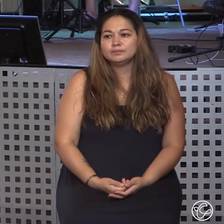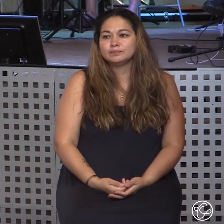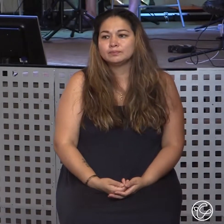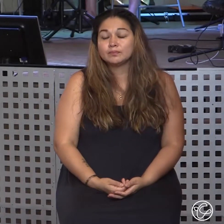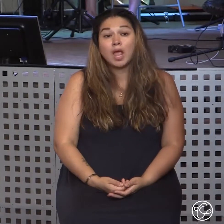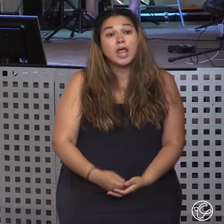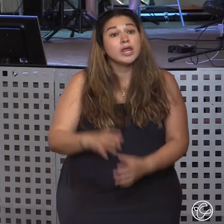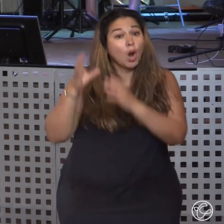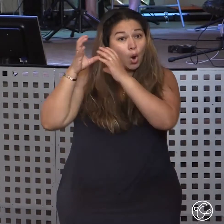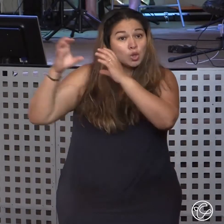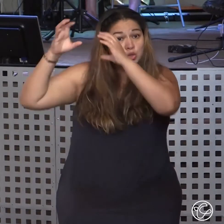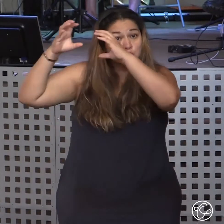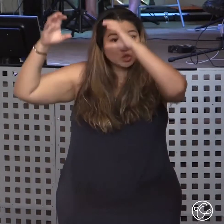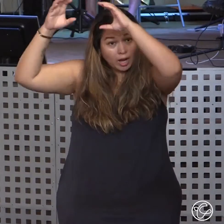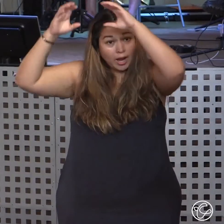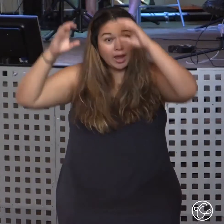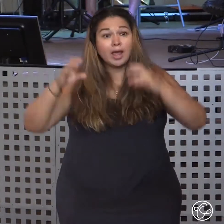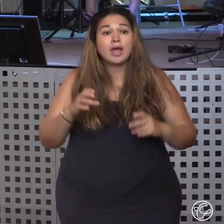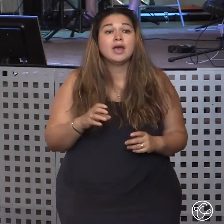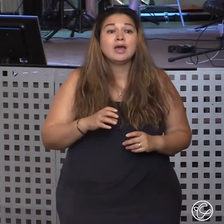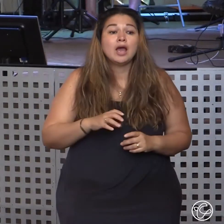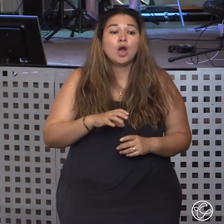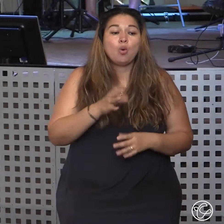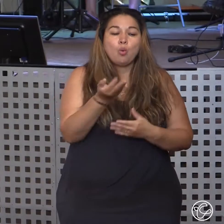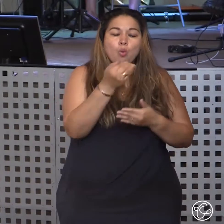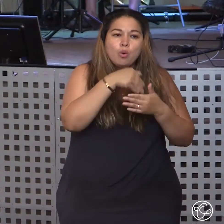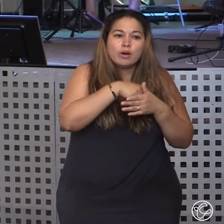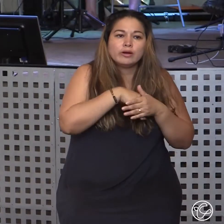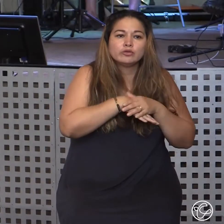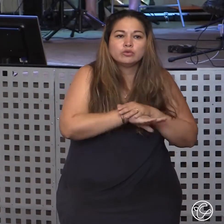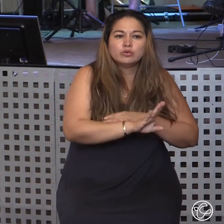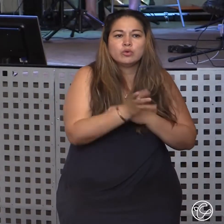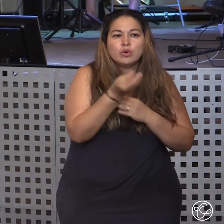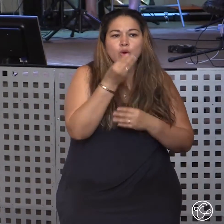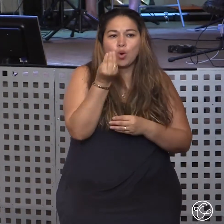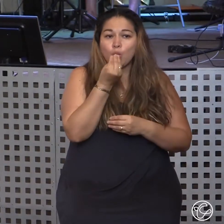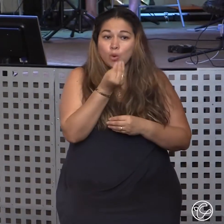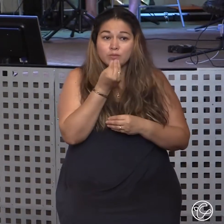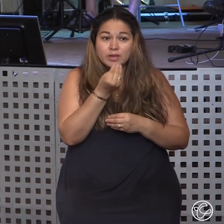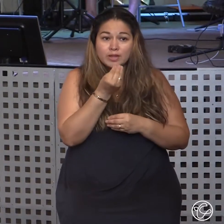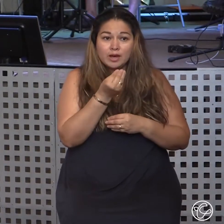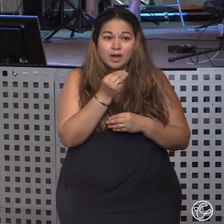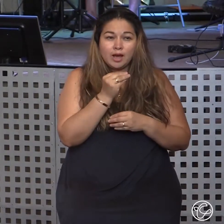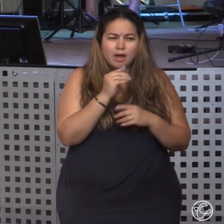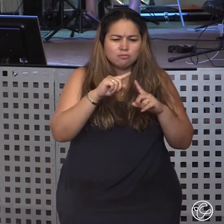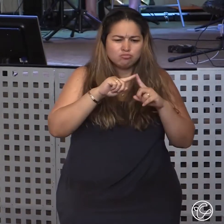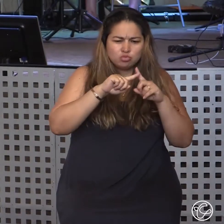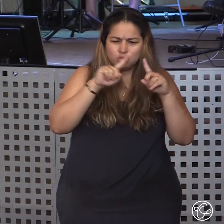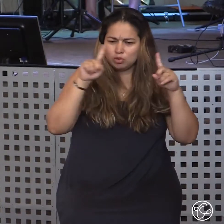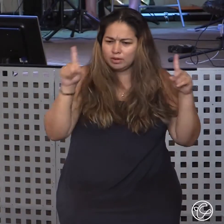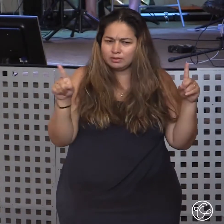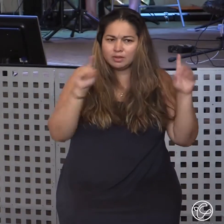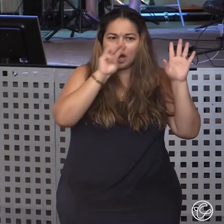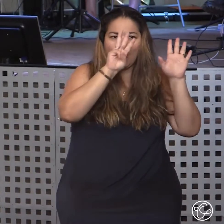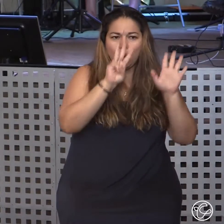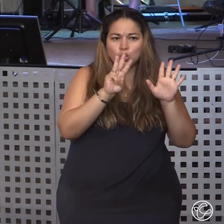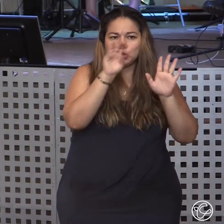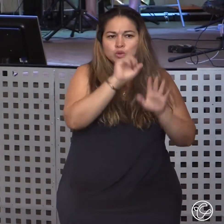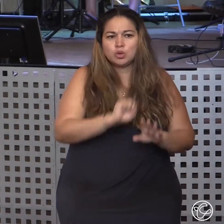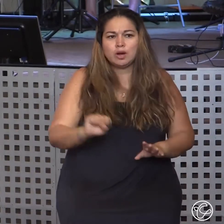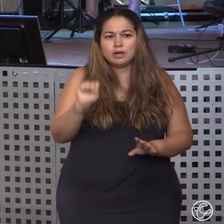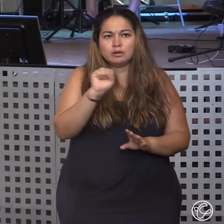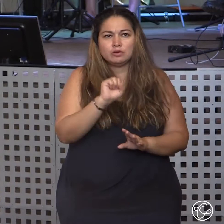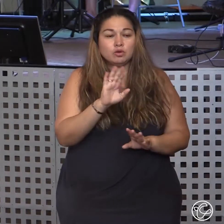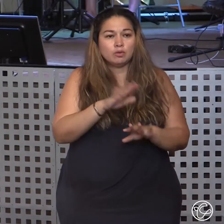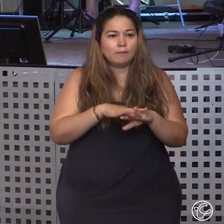el alimento de los 7 años de abundancia que hubo en la tierra de Egipto. ¿Recordáis? 7 años de abundancia, 7 años de escasez.